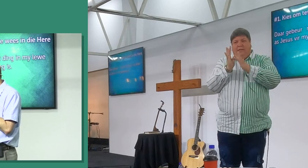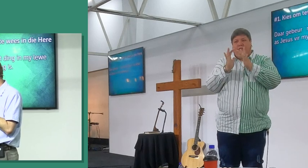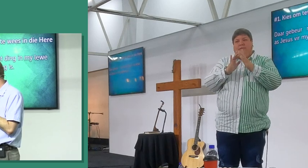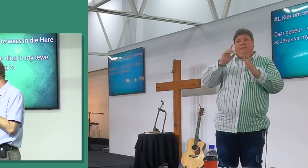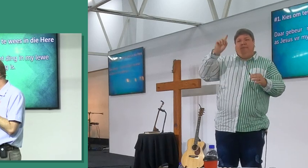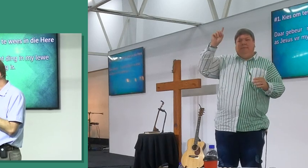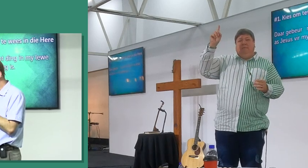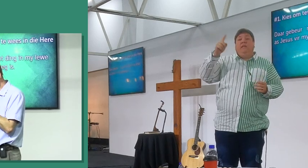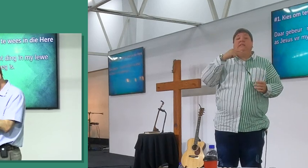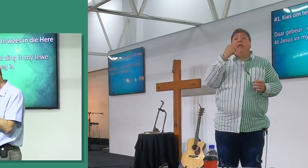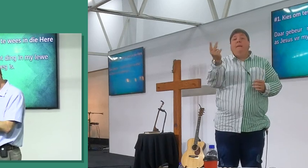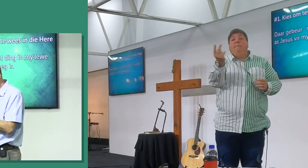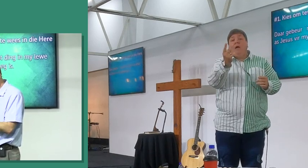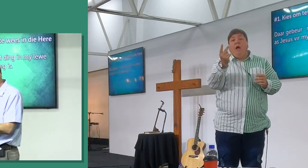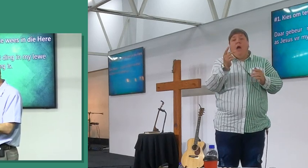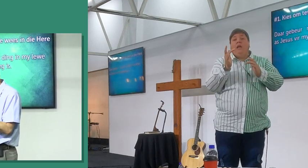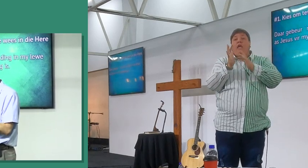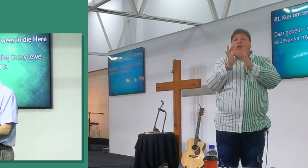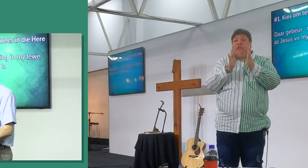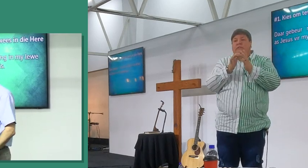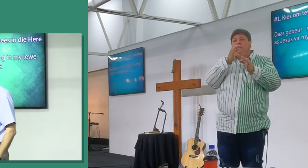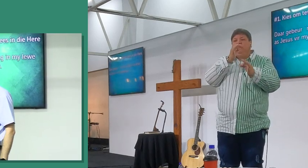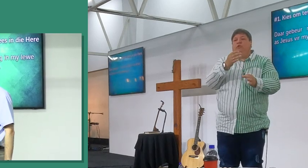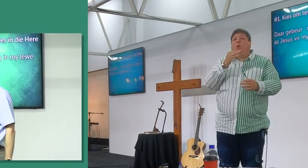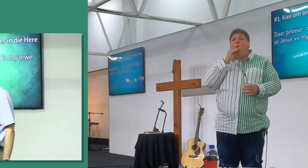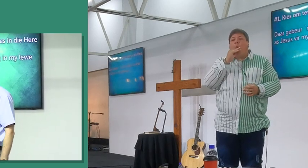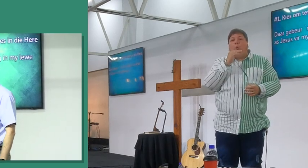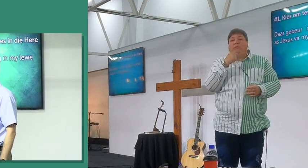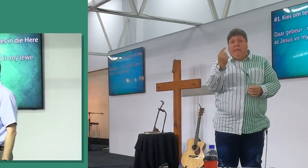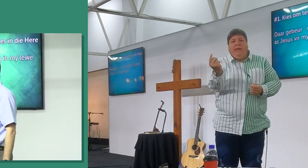sê, ga nie vir die ou langs hang, as Jesus vir jou genoeg is, het jy genoeg,